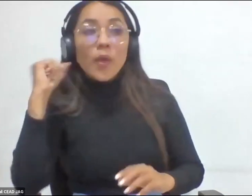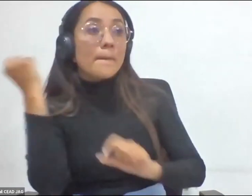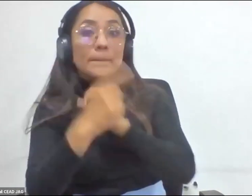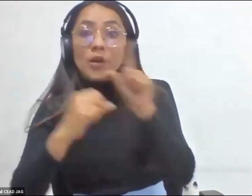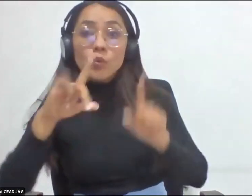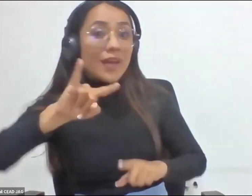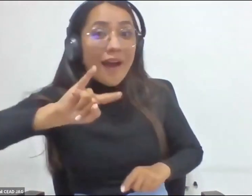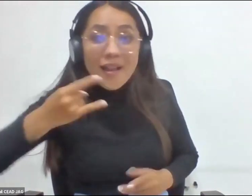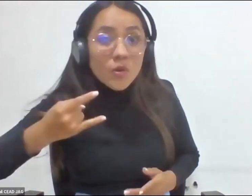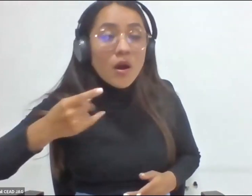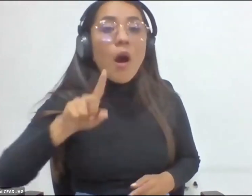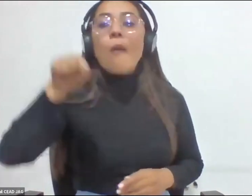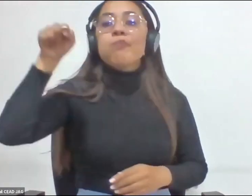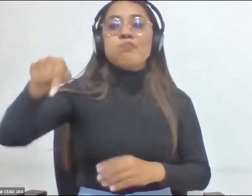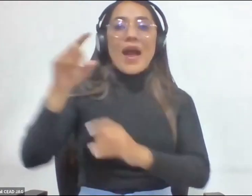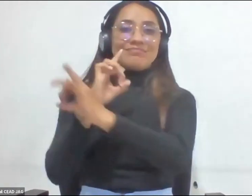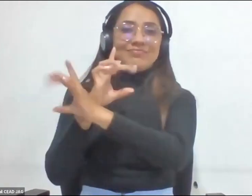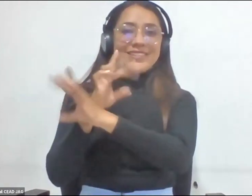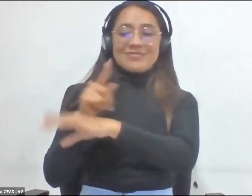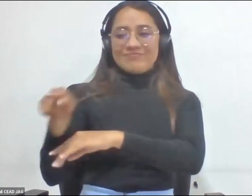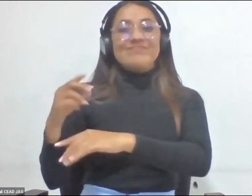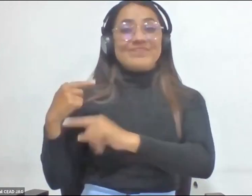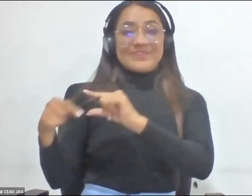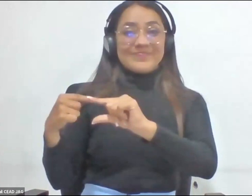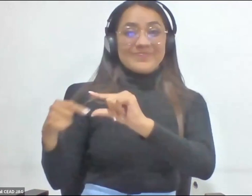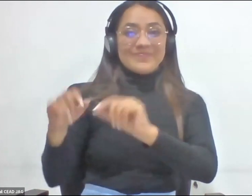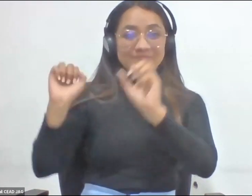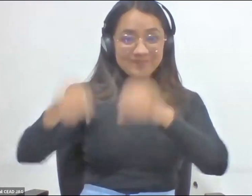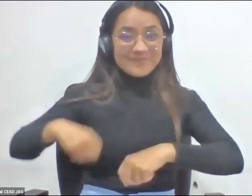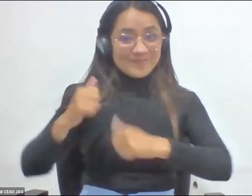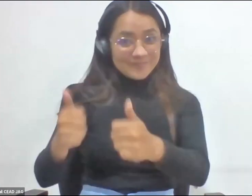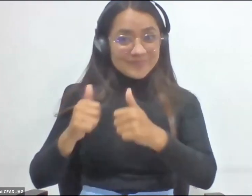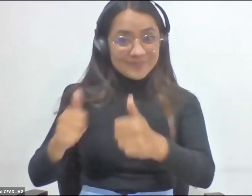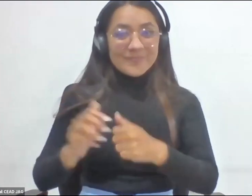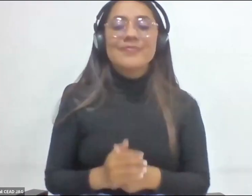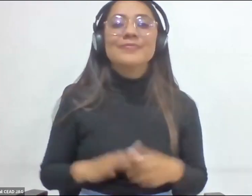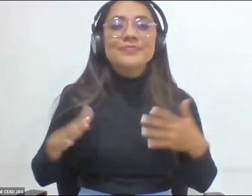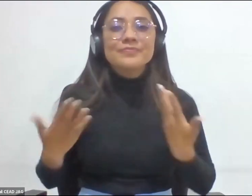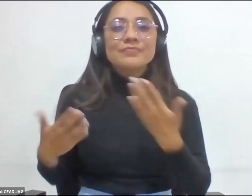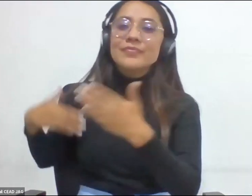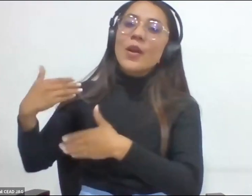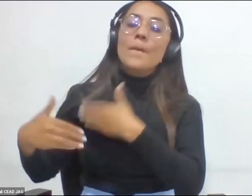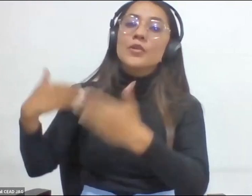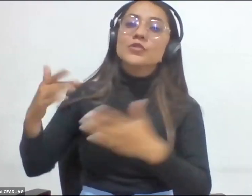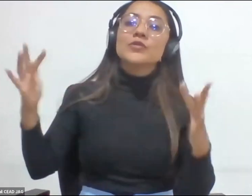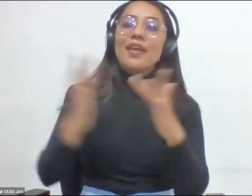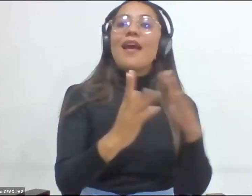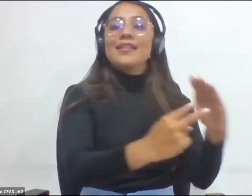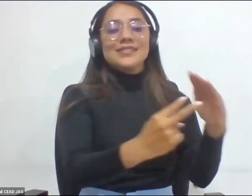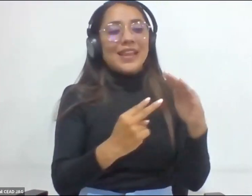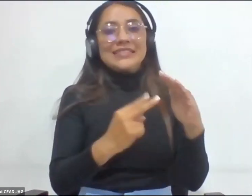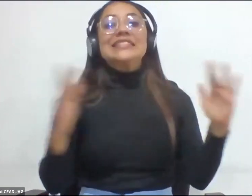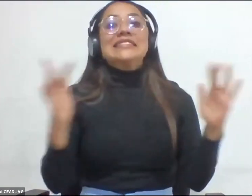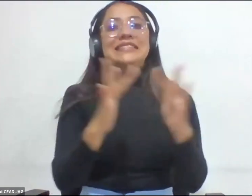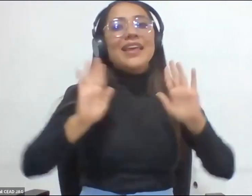puedan realizar este procedimiento frente a todo el proceso que el icetex ejerce frente al componente de